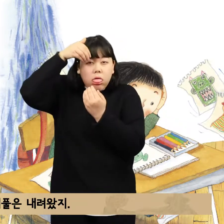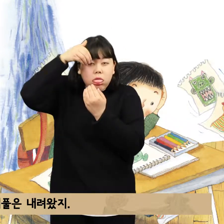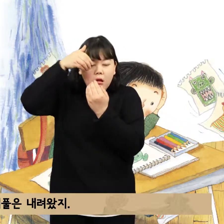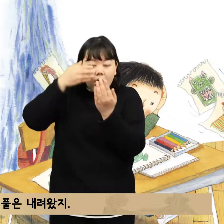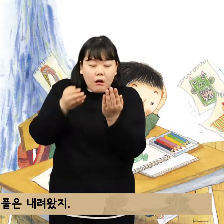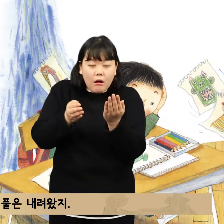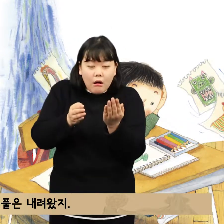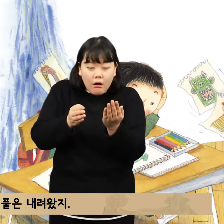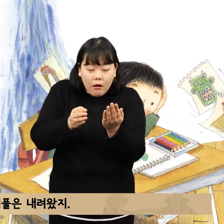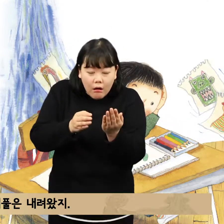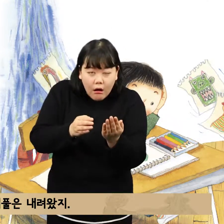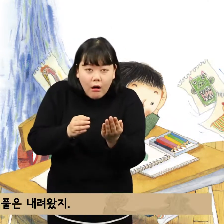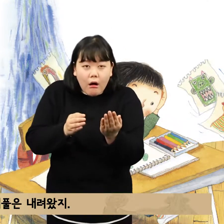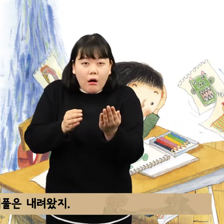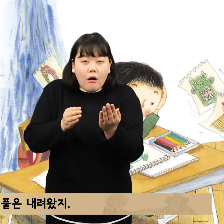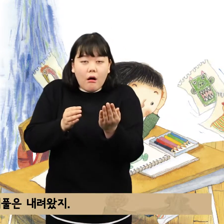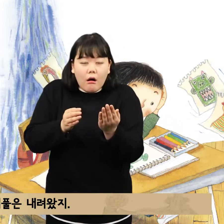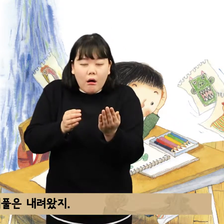눈꺼풀은 내려왔지.